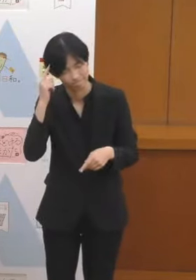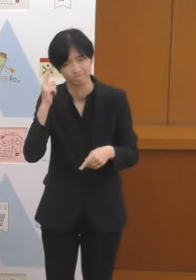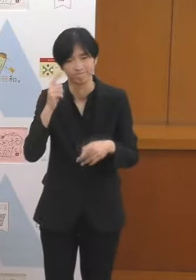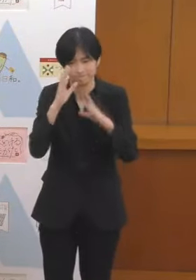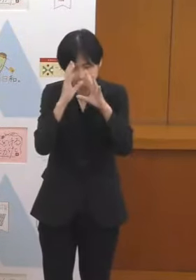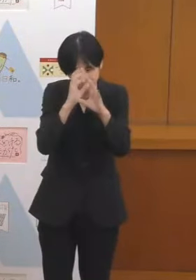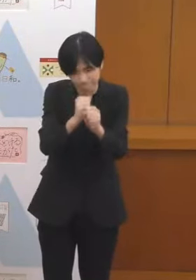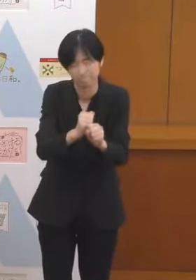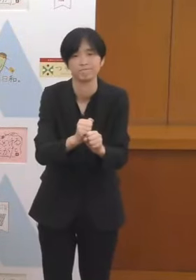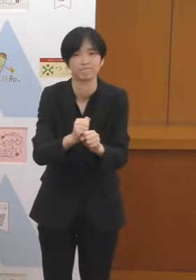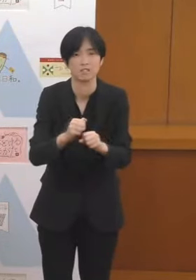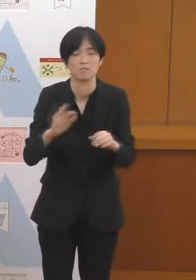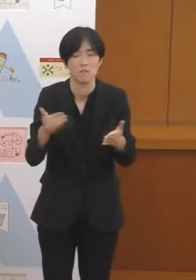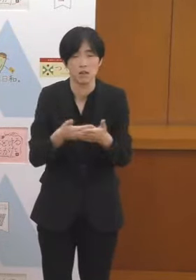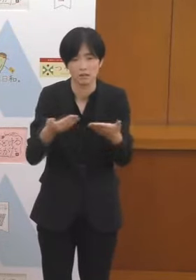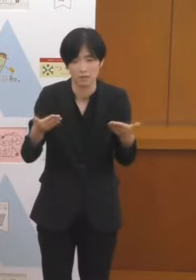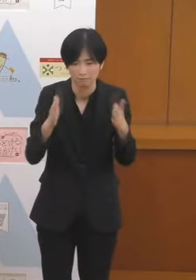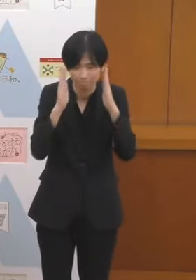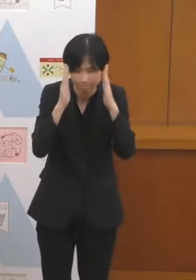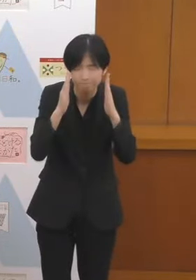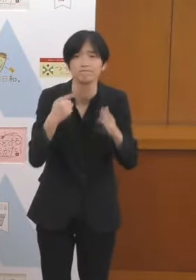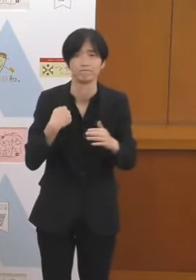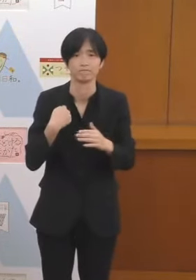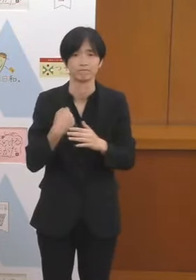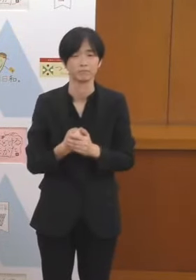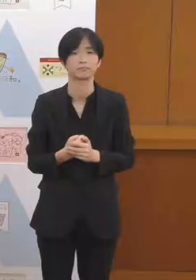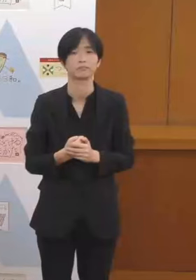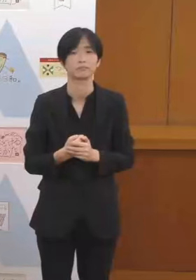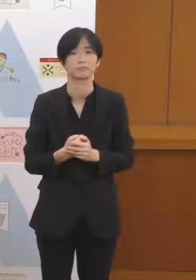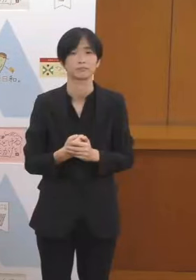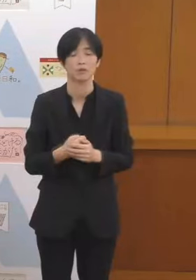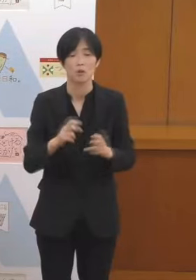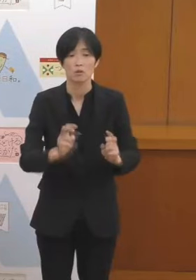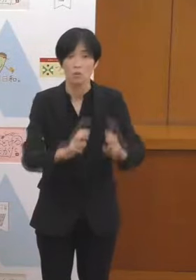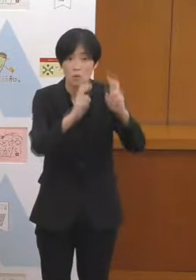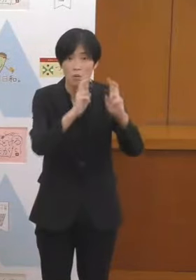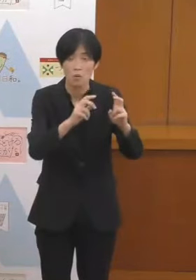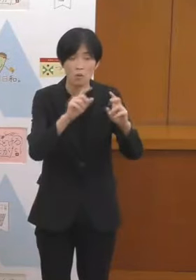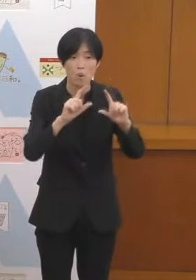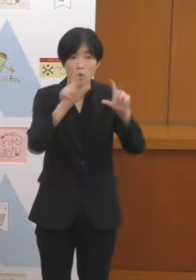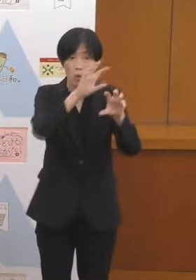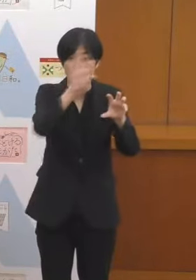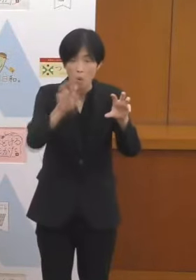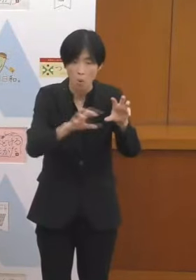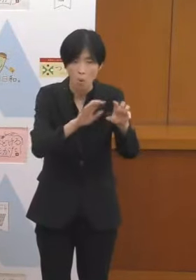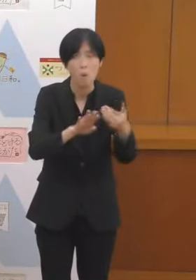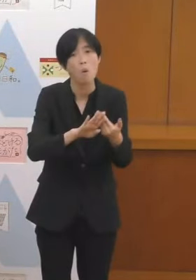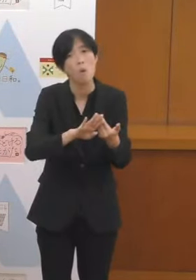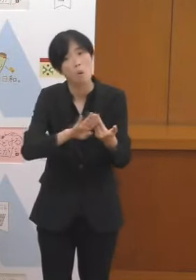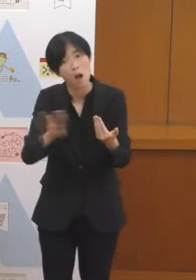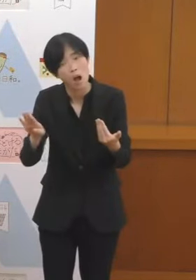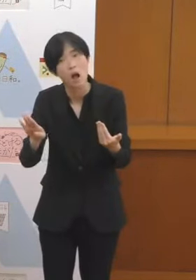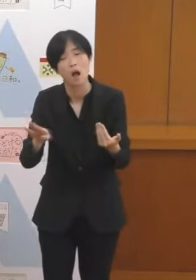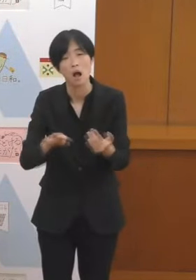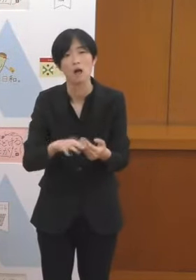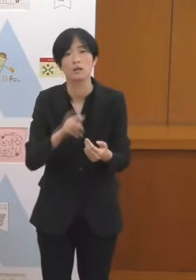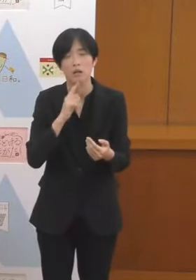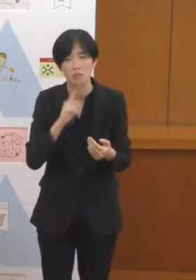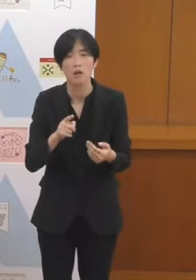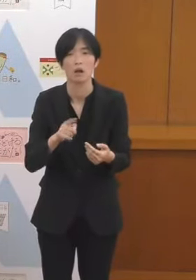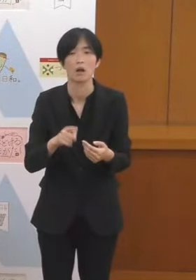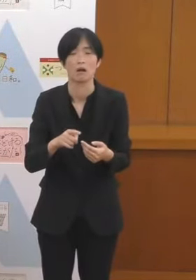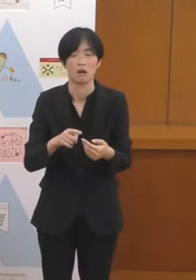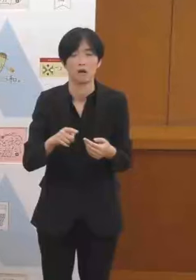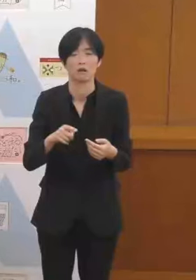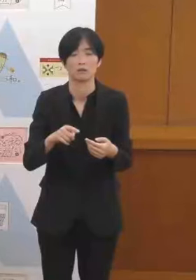ありますうまあの首都権以外はま東京以外はほとんどがですねあの年々